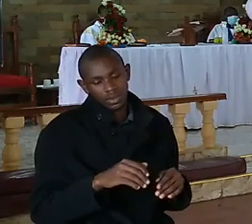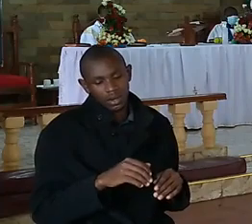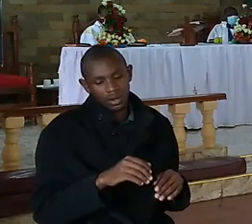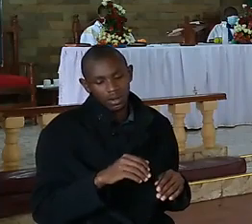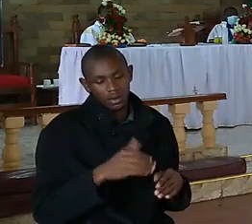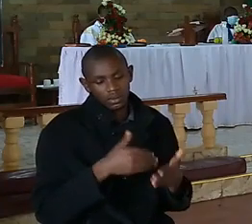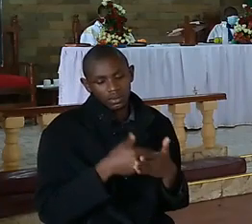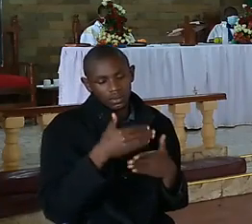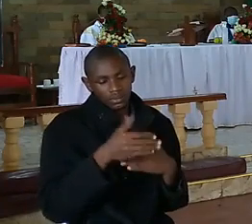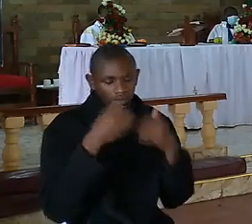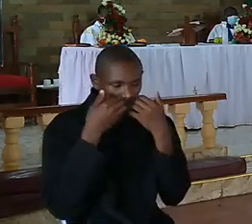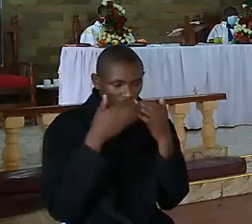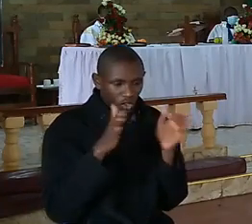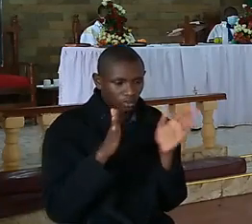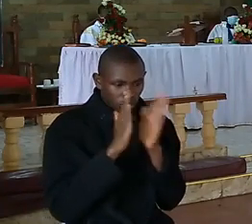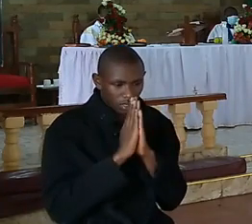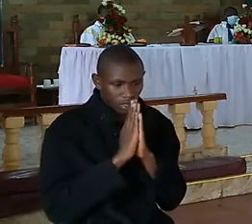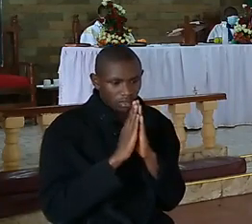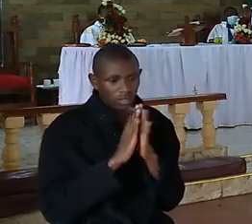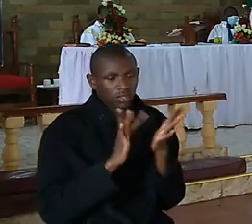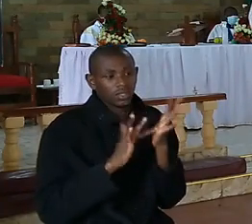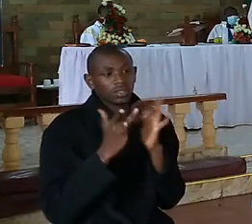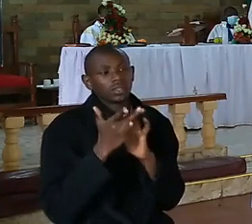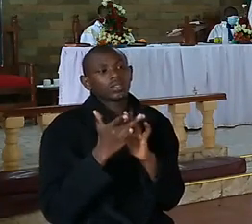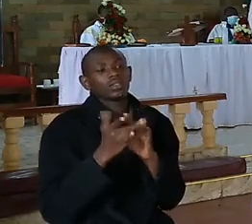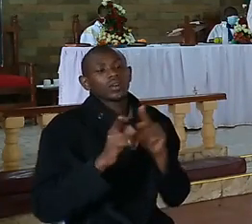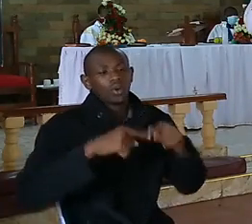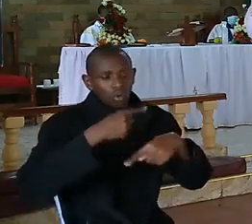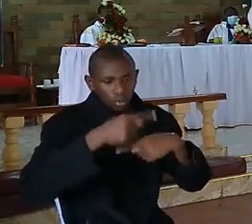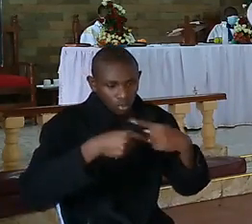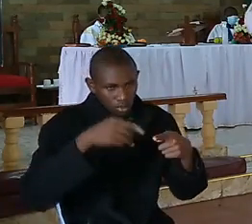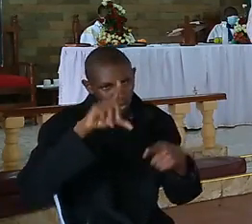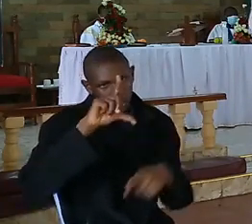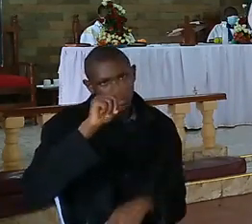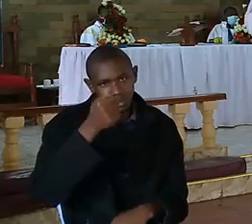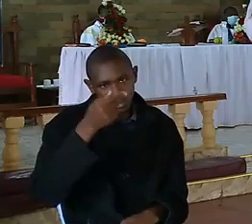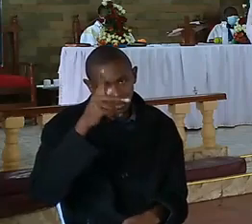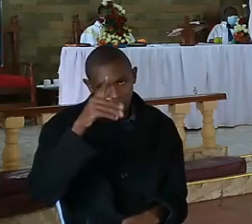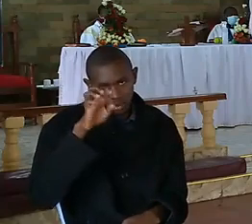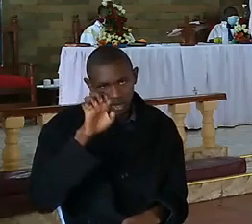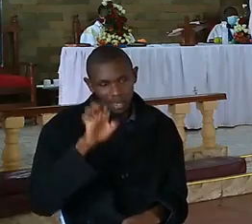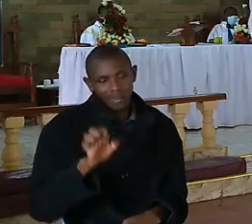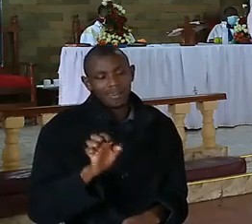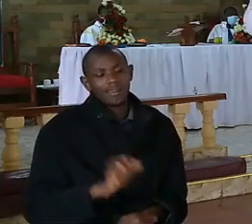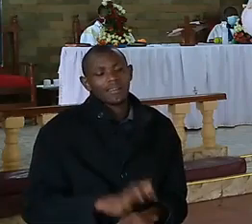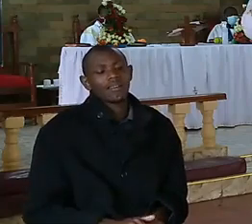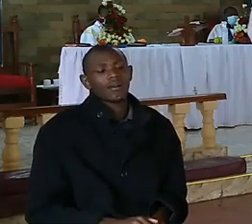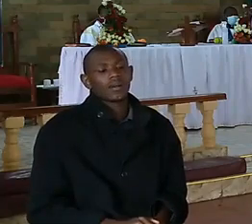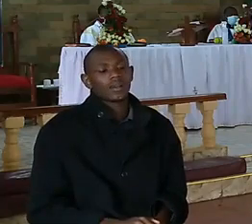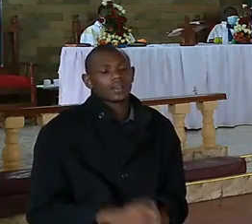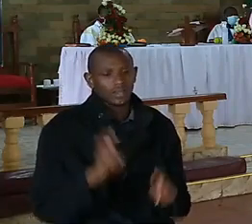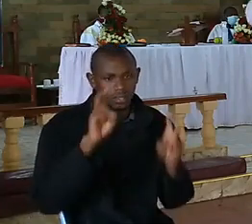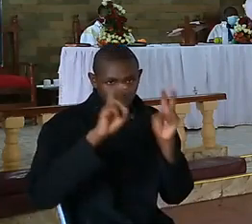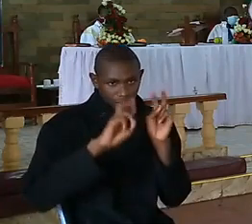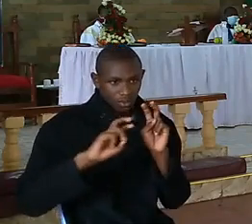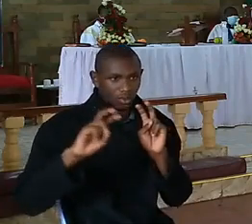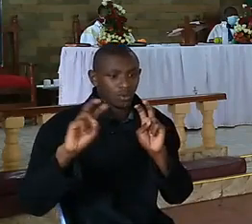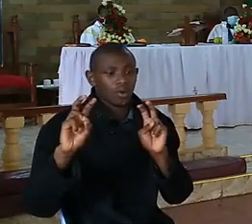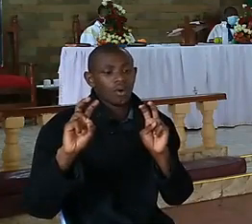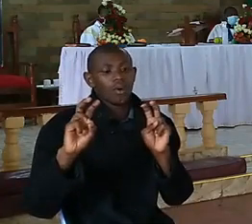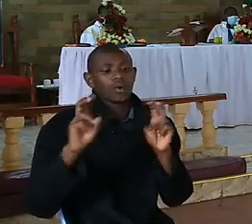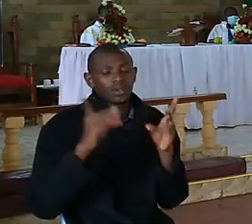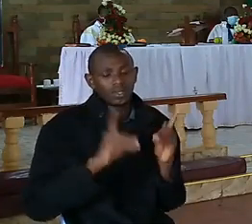acuthiriria akiona arutwo magithina na magitangika ni tondu wa kuhurwo ni makumbi me mathina ini me